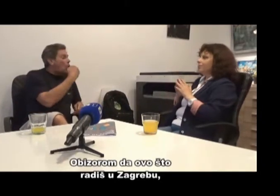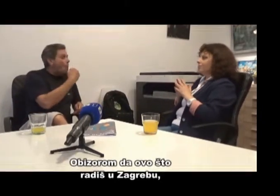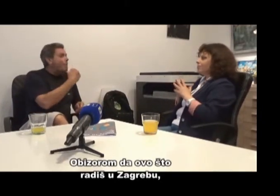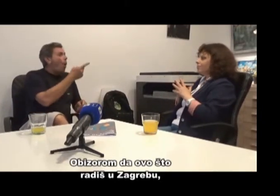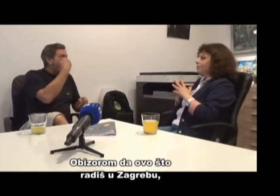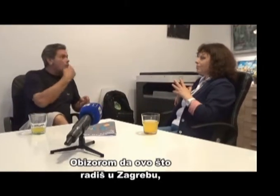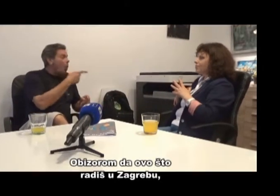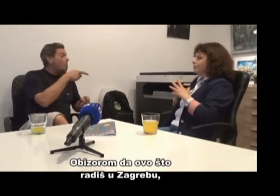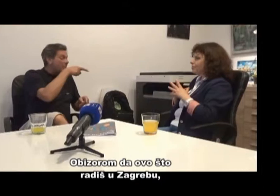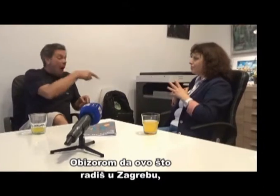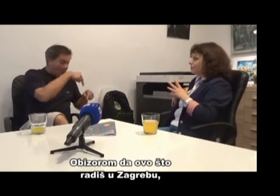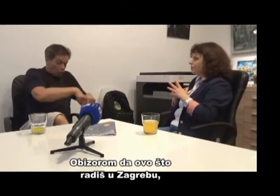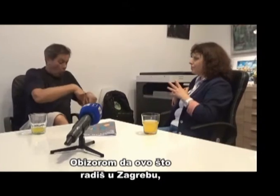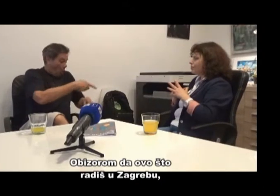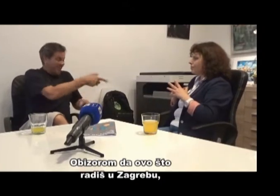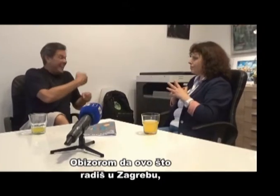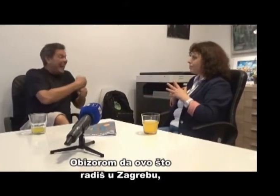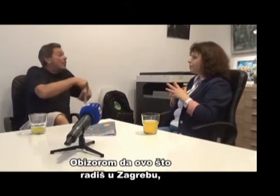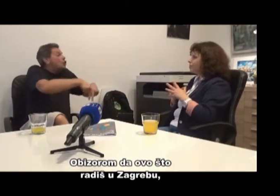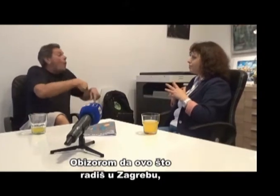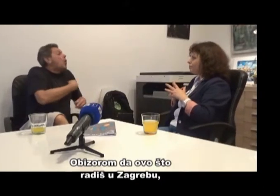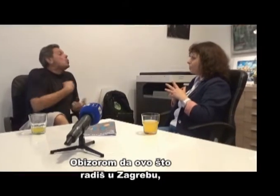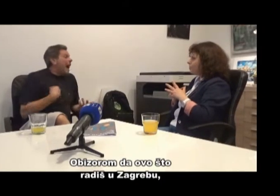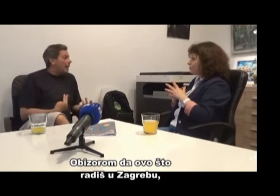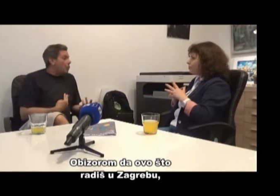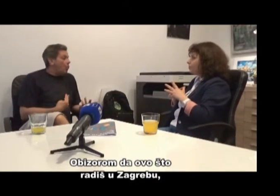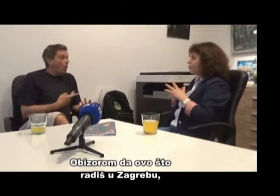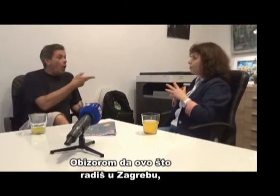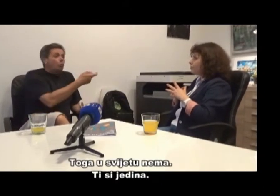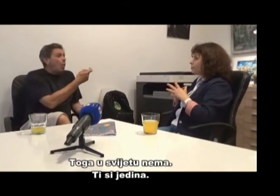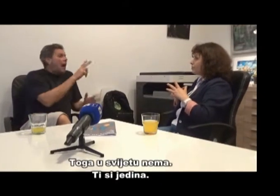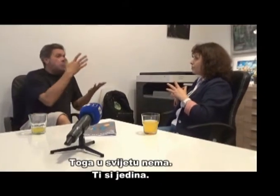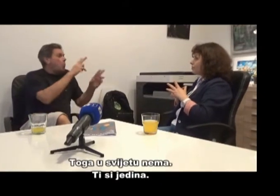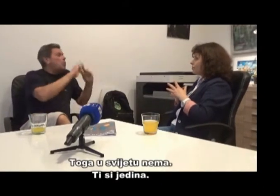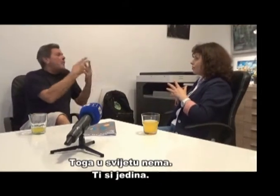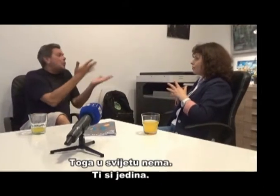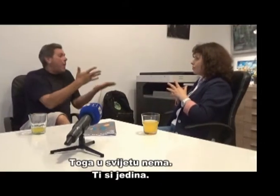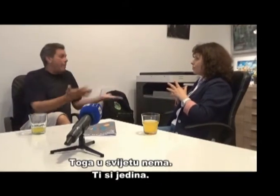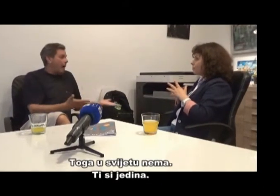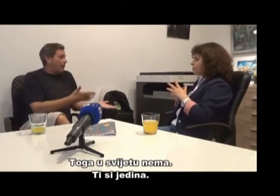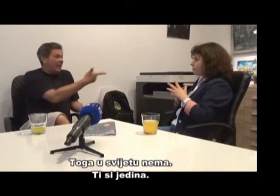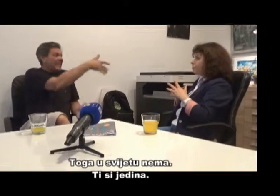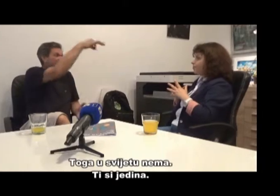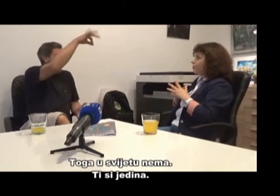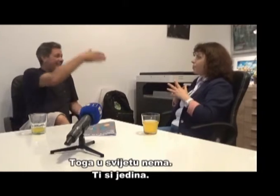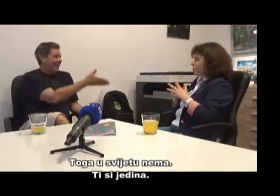Obzirom da ovo što ti radiš ovdje u Zagrebu, toga u svijetu nema. Ti si jedina.